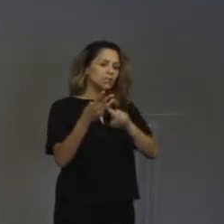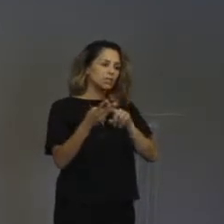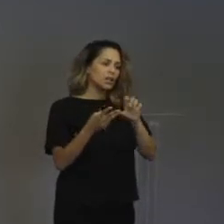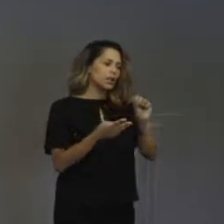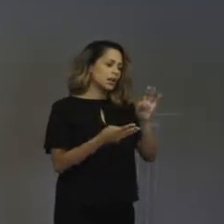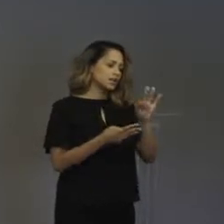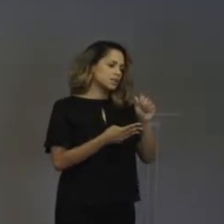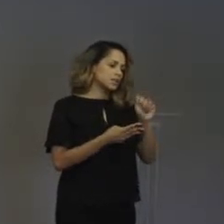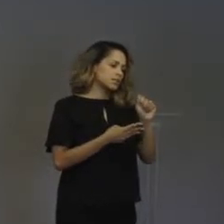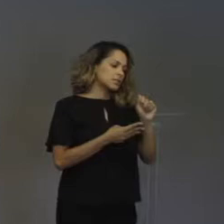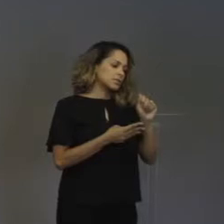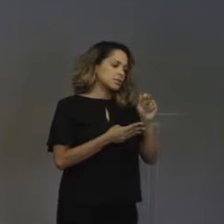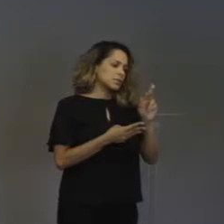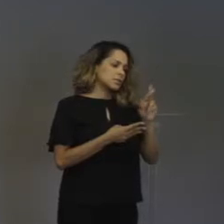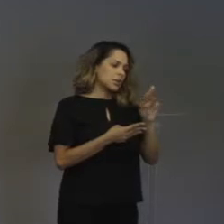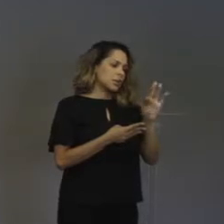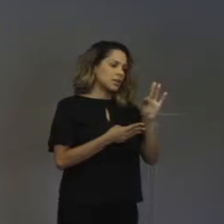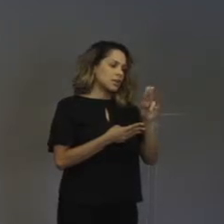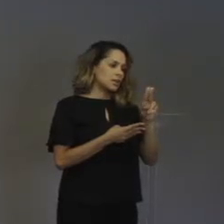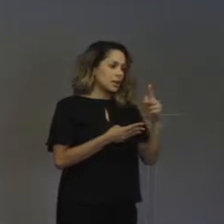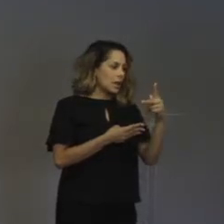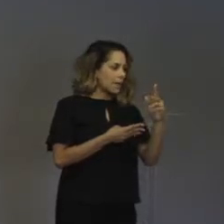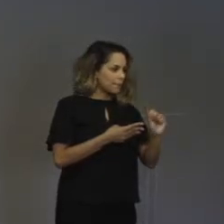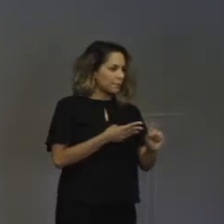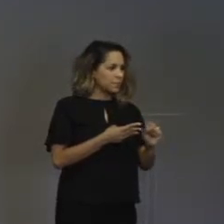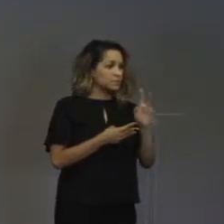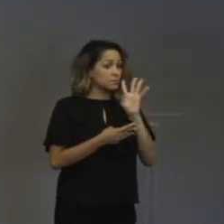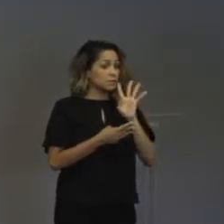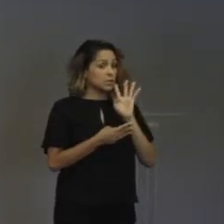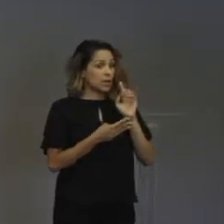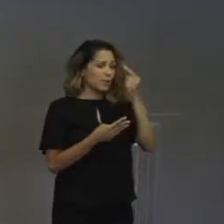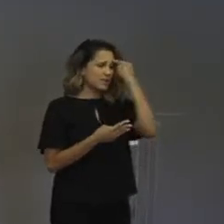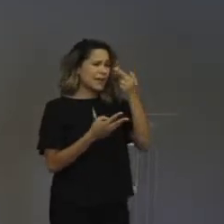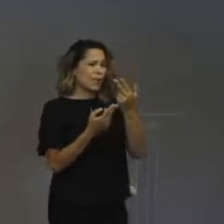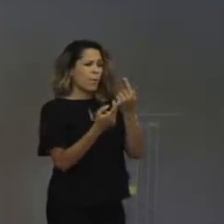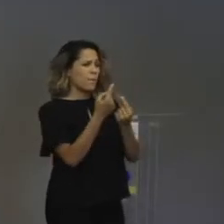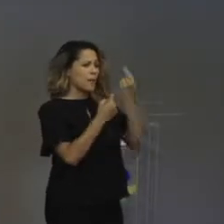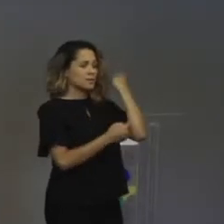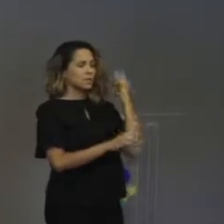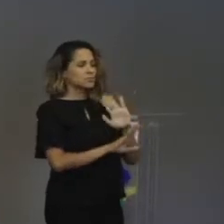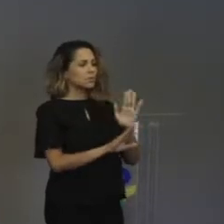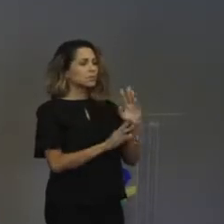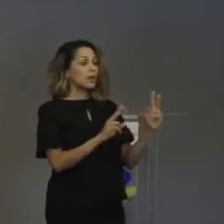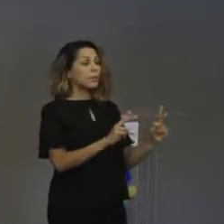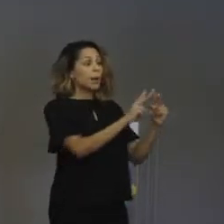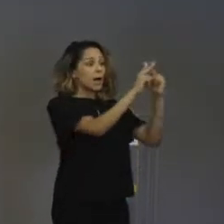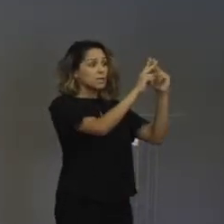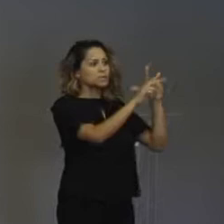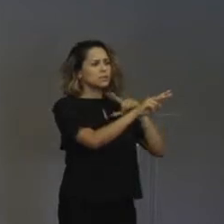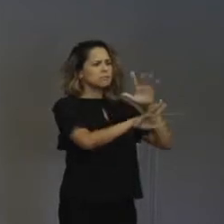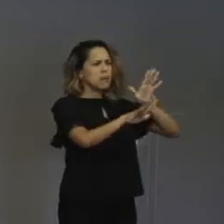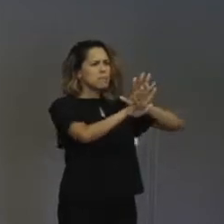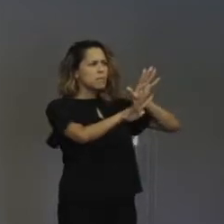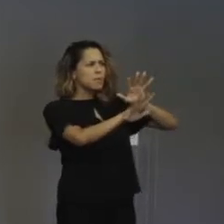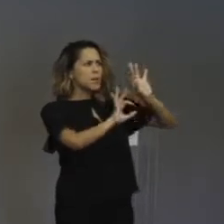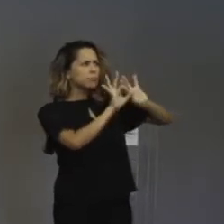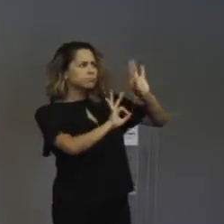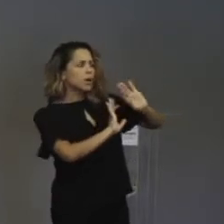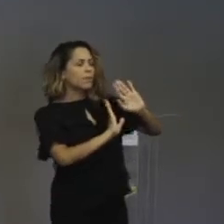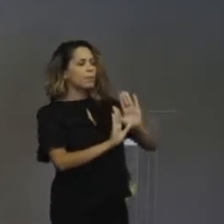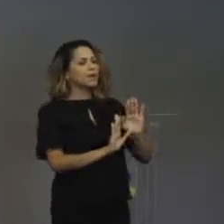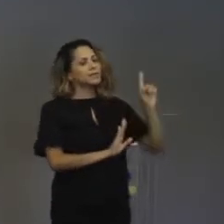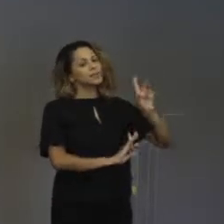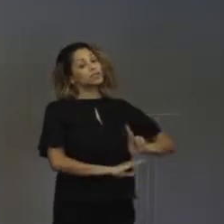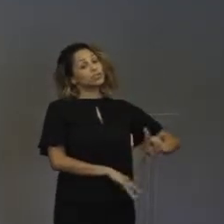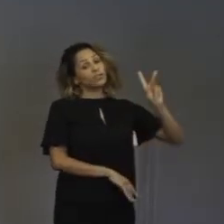nela no passado. Muito legal a intermodalidade de Paris. Paris também está se movimentando muito, mas tem uma infraestrutura diferente, né? Quais são as